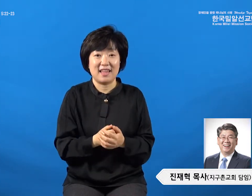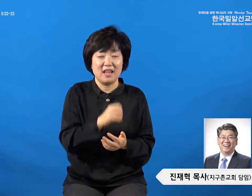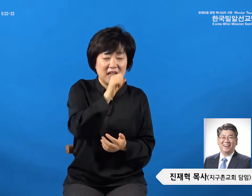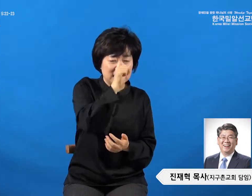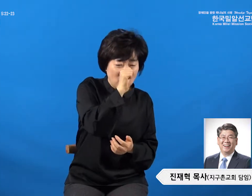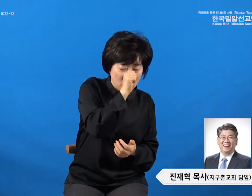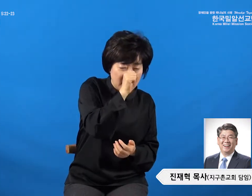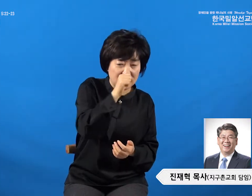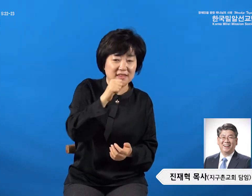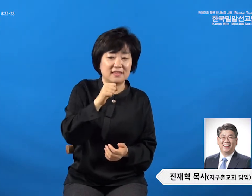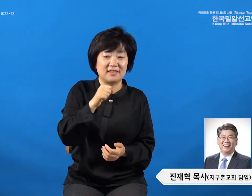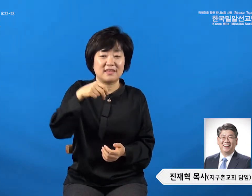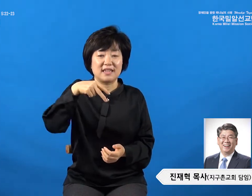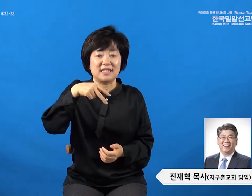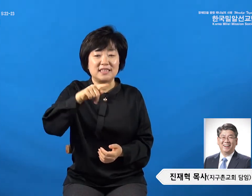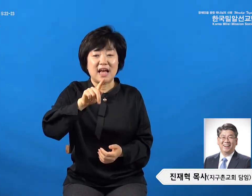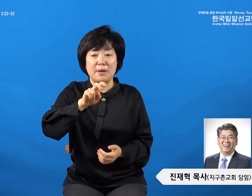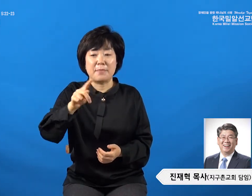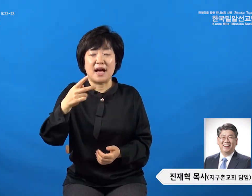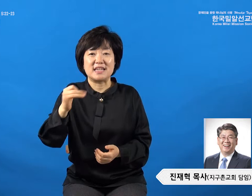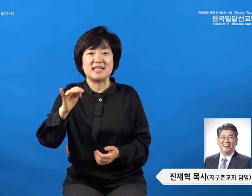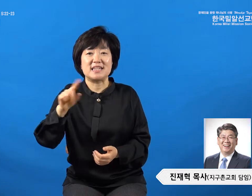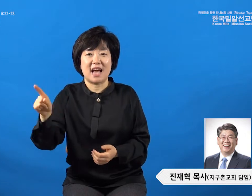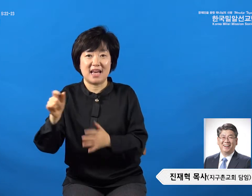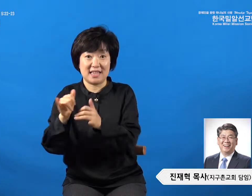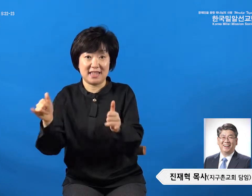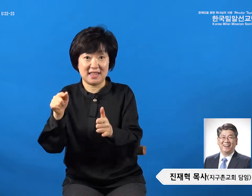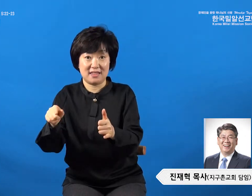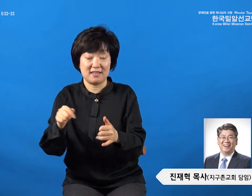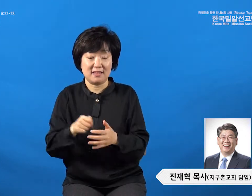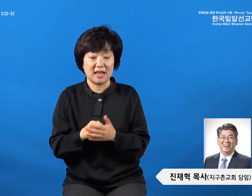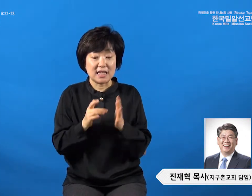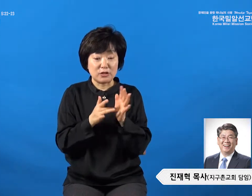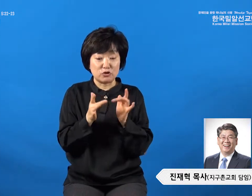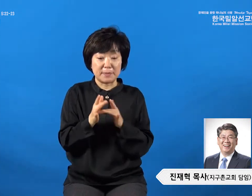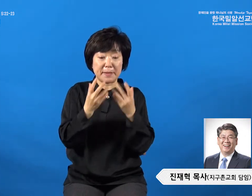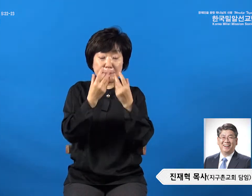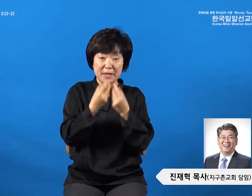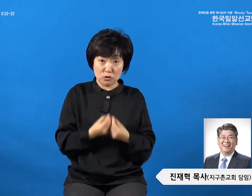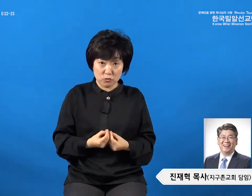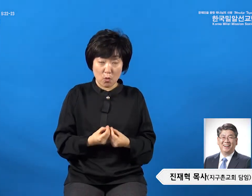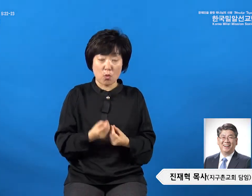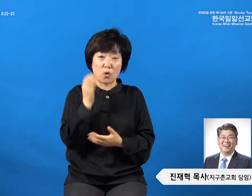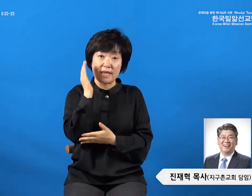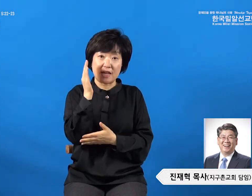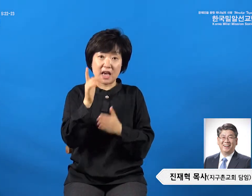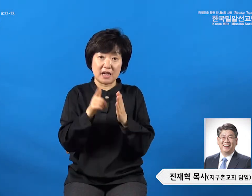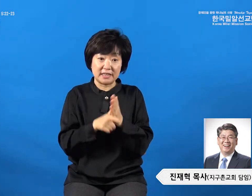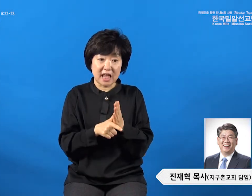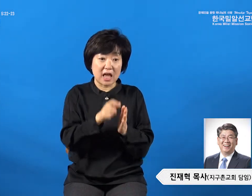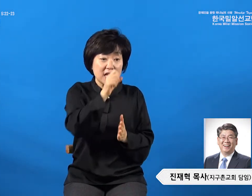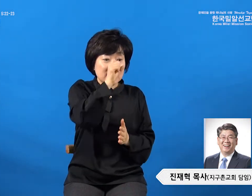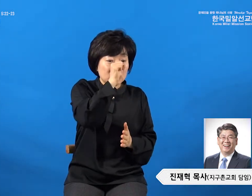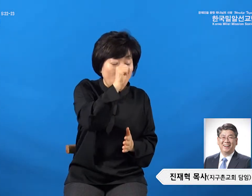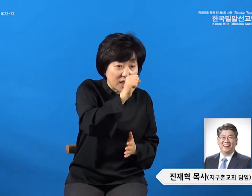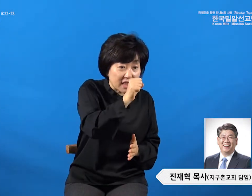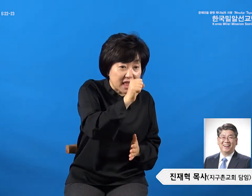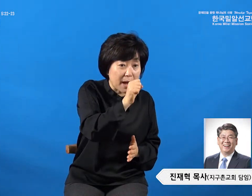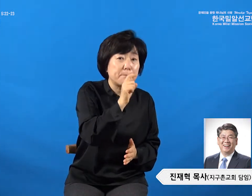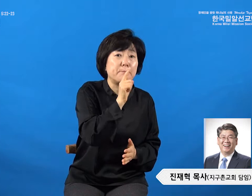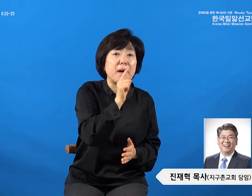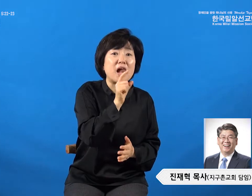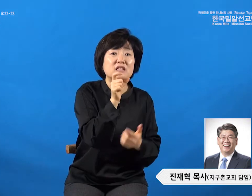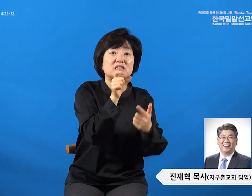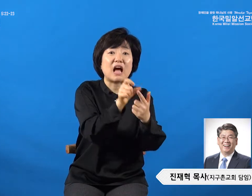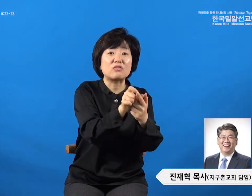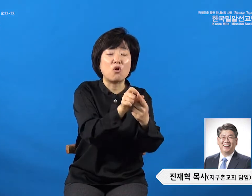선한 사마리아인이라고 이야기하지만 사실 예수님께서 이 사마리아인의 비유를 말씀하실 때 선하다는 말씀을